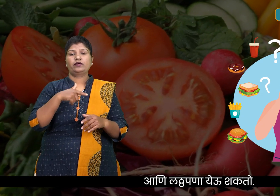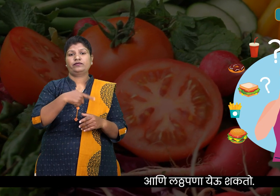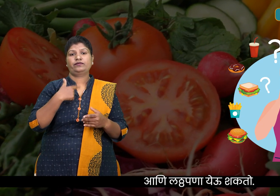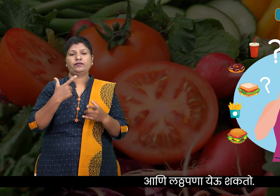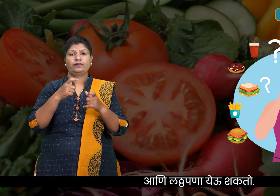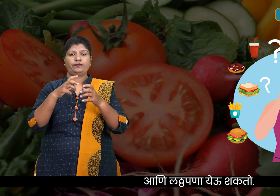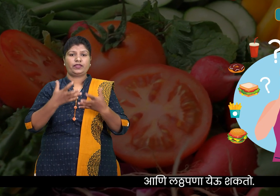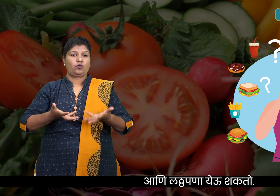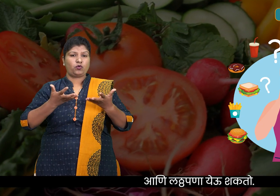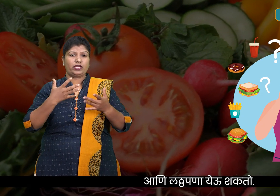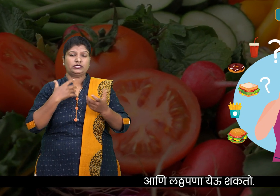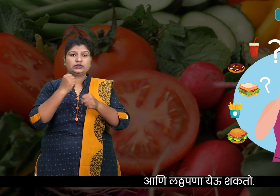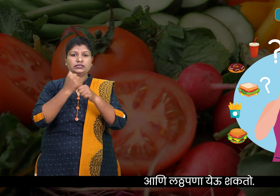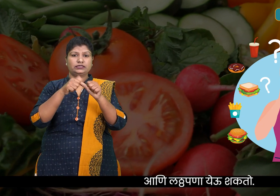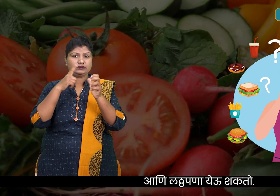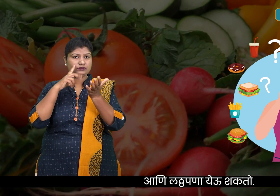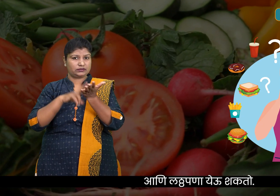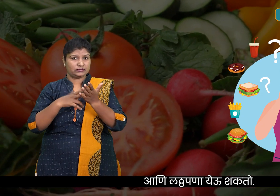आणि लठ्ठपणा येऊ शकतो.